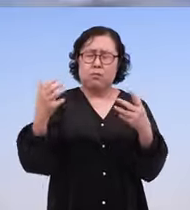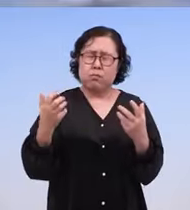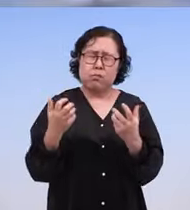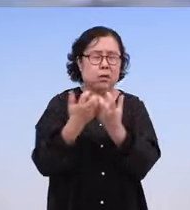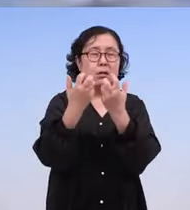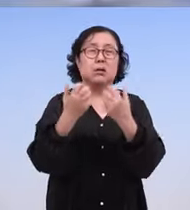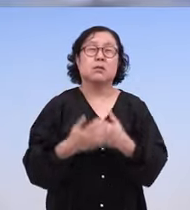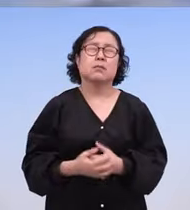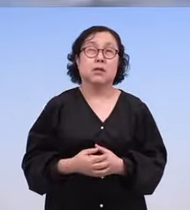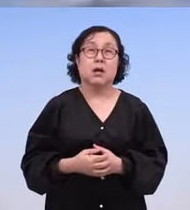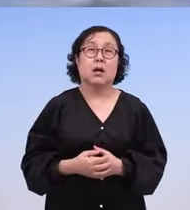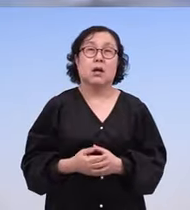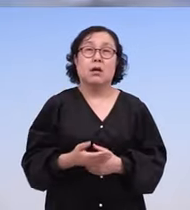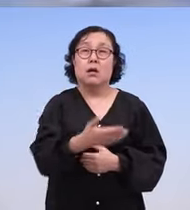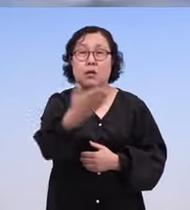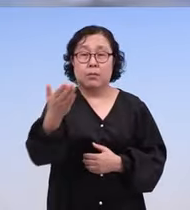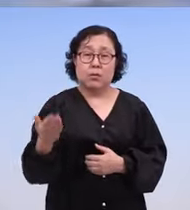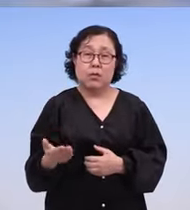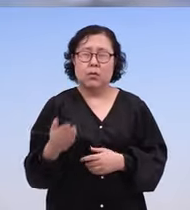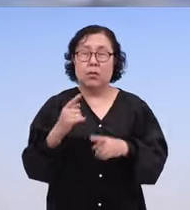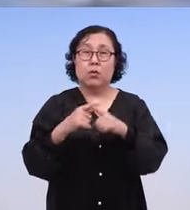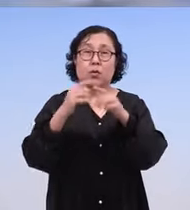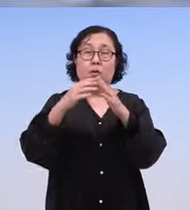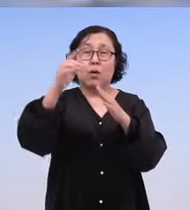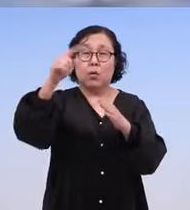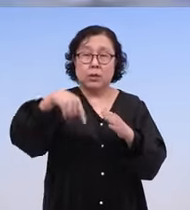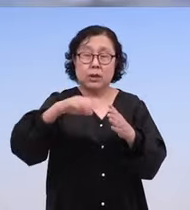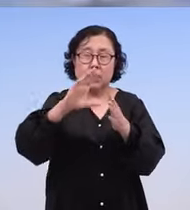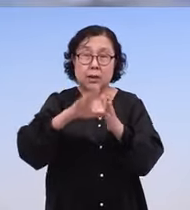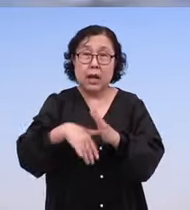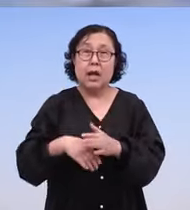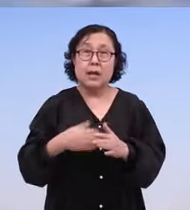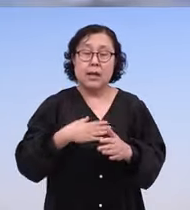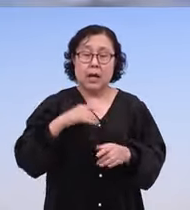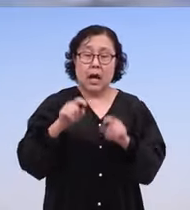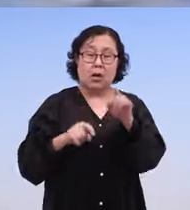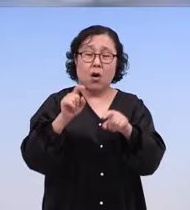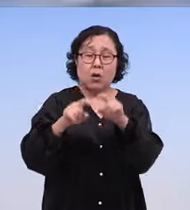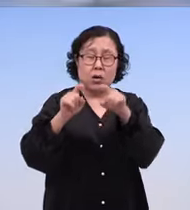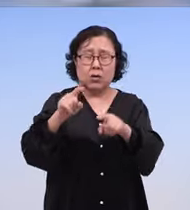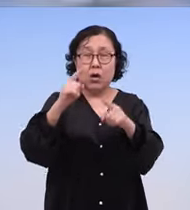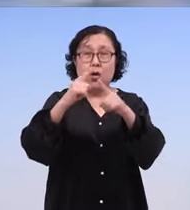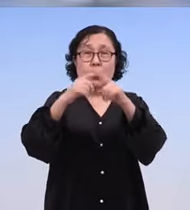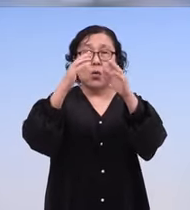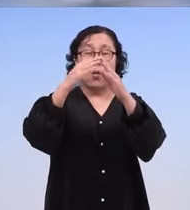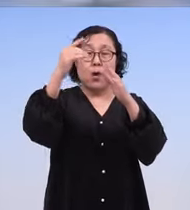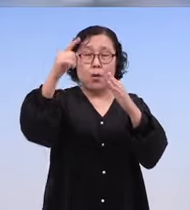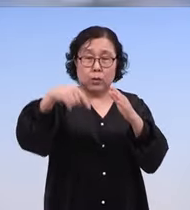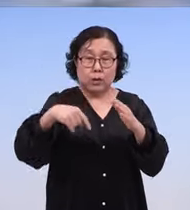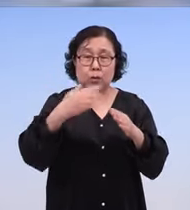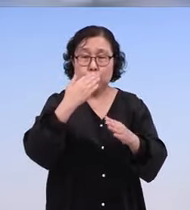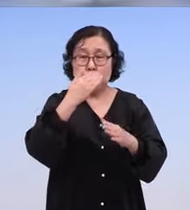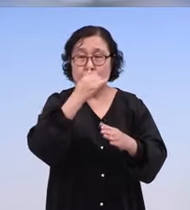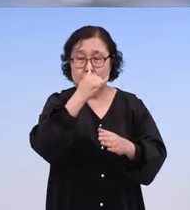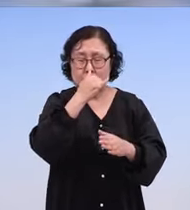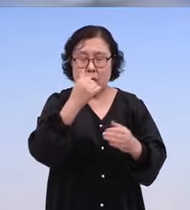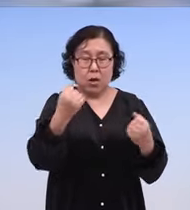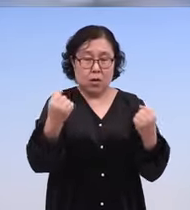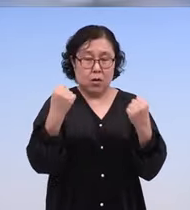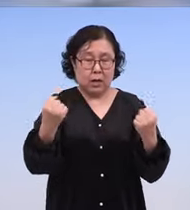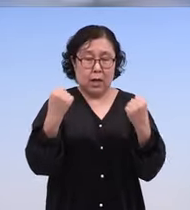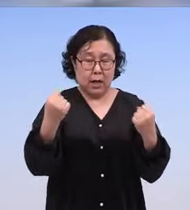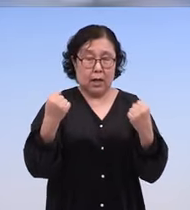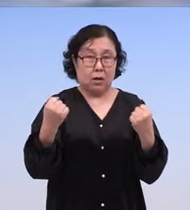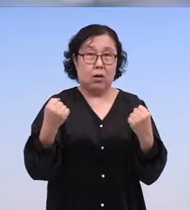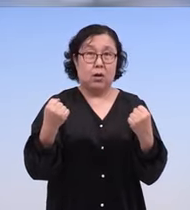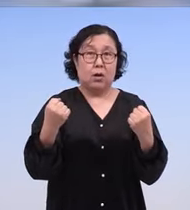감사로. 오늘 여러분 교회 오시면서 내가 정말 걸어서 교회 올 수 있는 건강 주신 것 때문에 이렇게